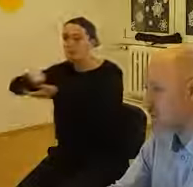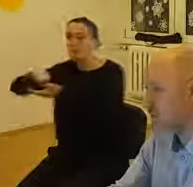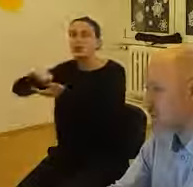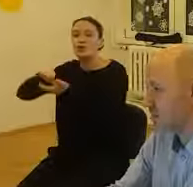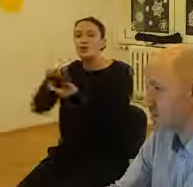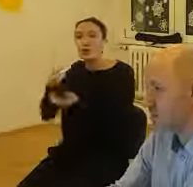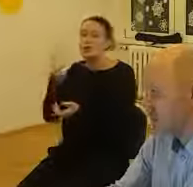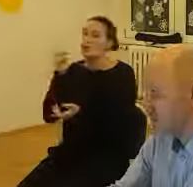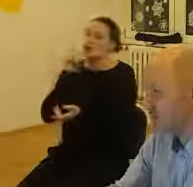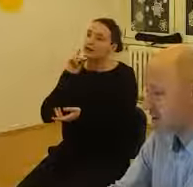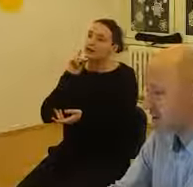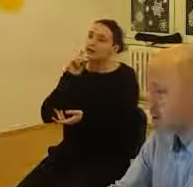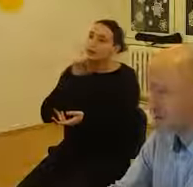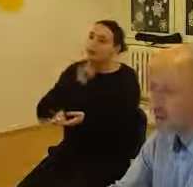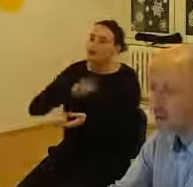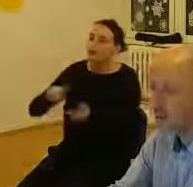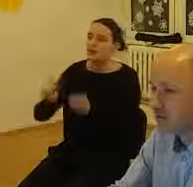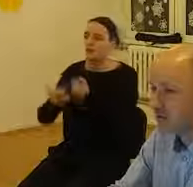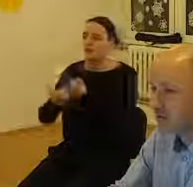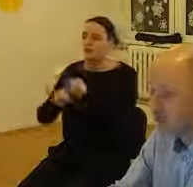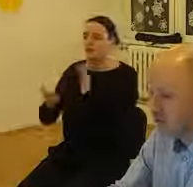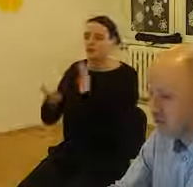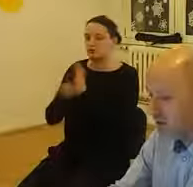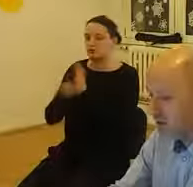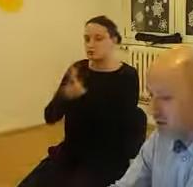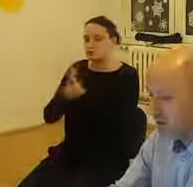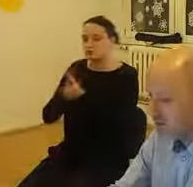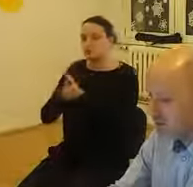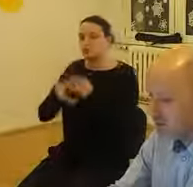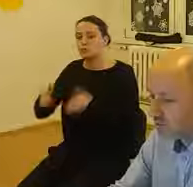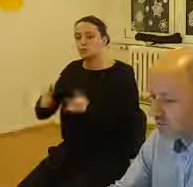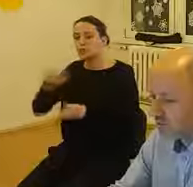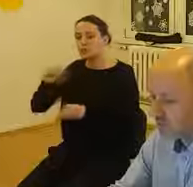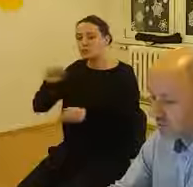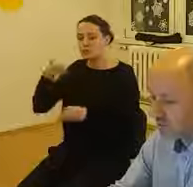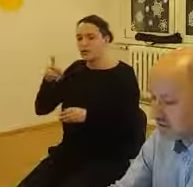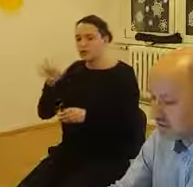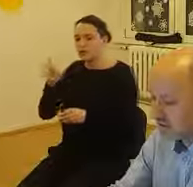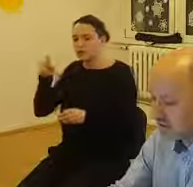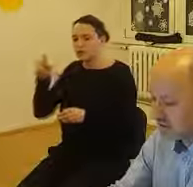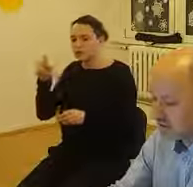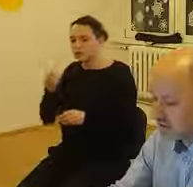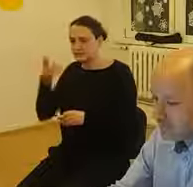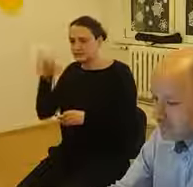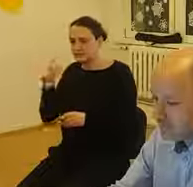gimnazjum numer 19, tutaj na Jagiellońskiej 5. I tam się odbywały nasze sesje.